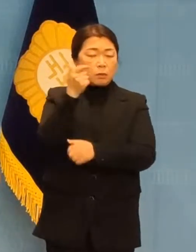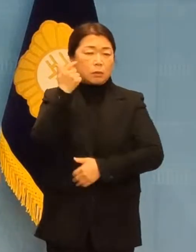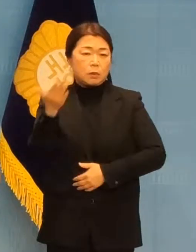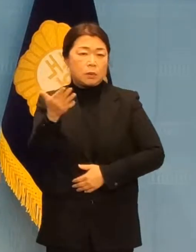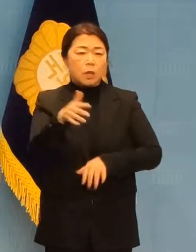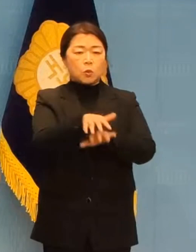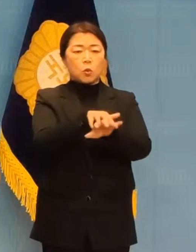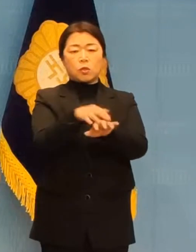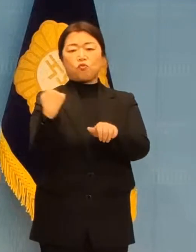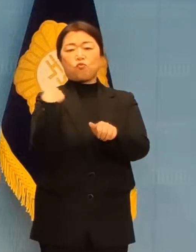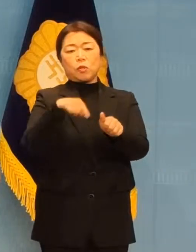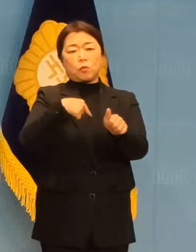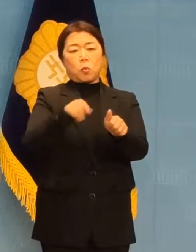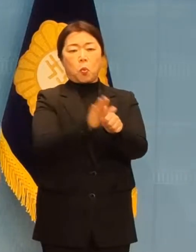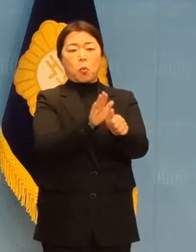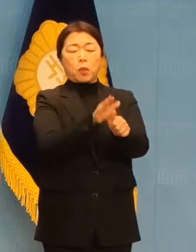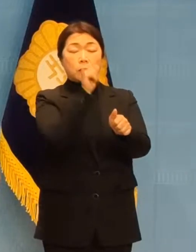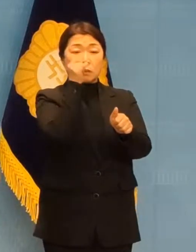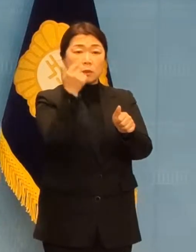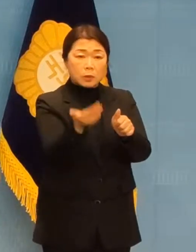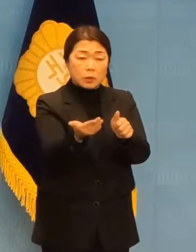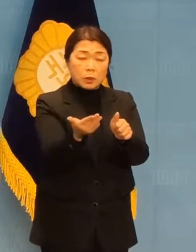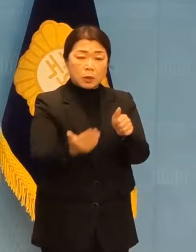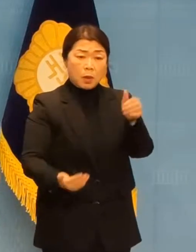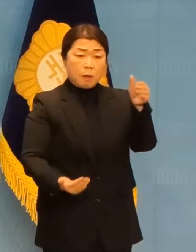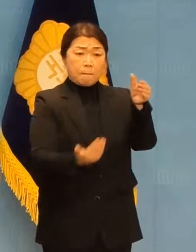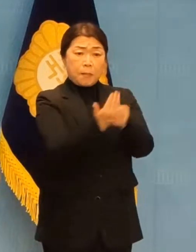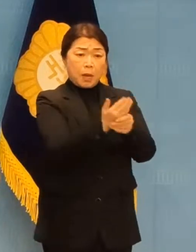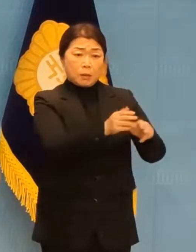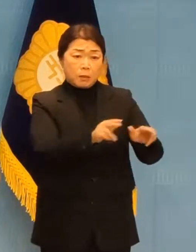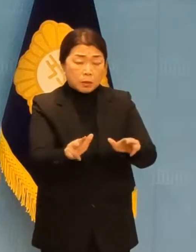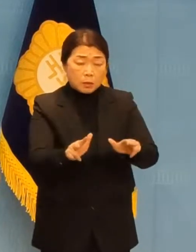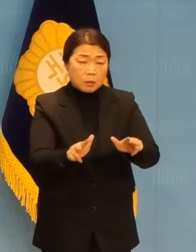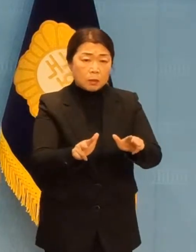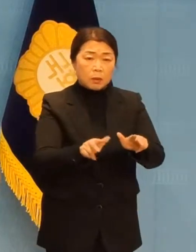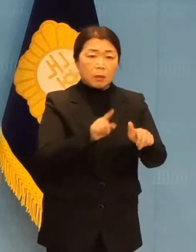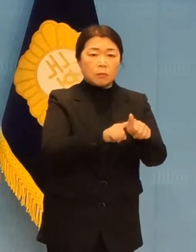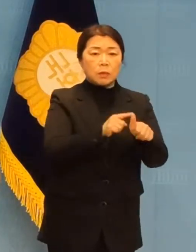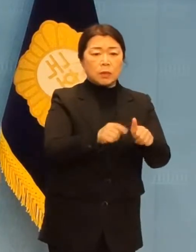여부와 왜 사건 발생 직후 현장에서